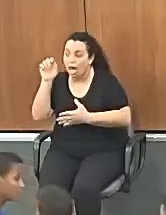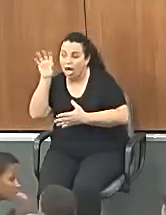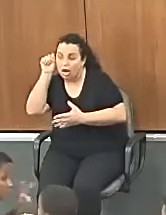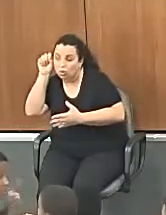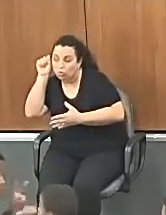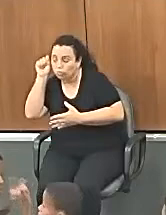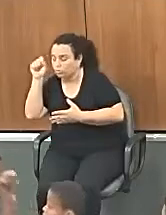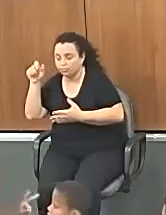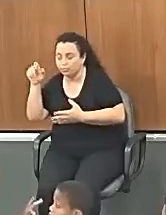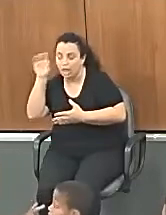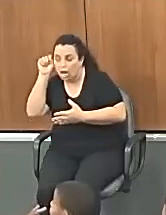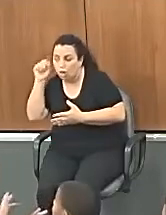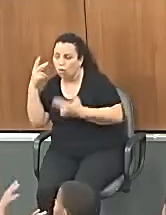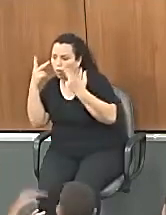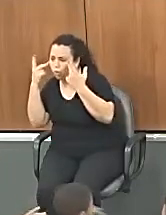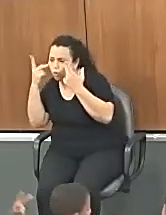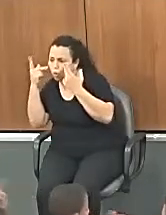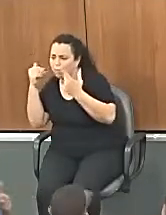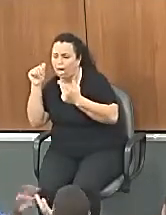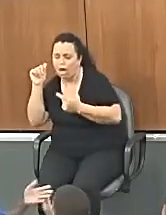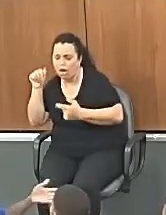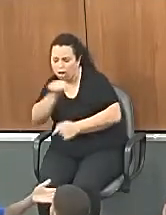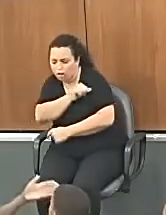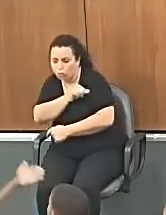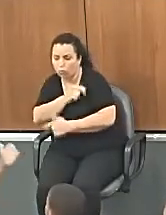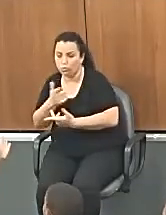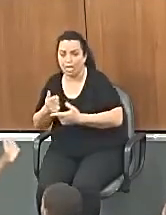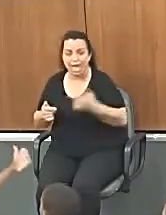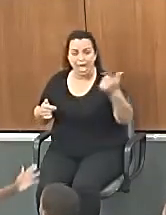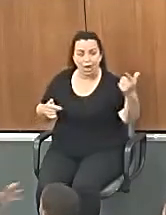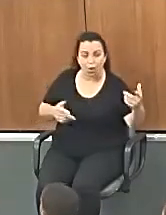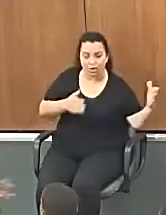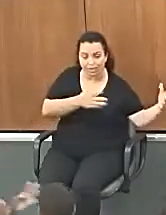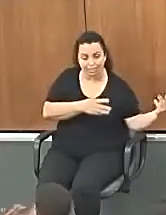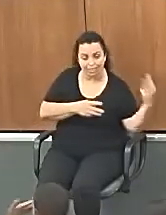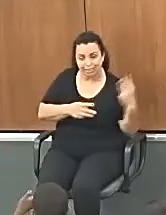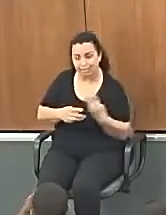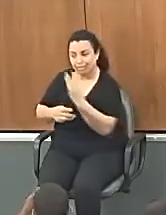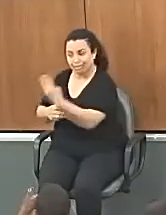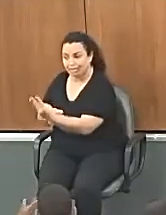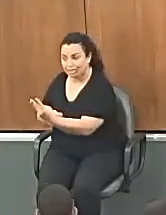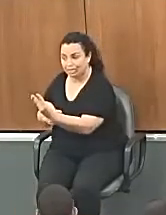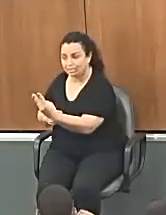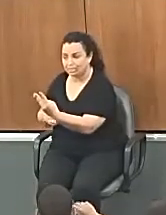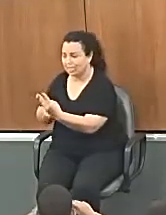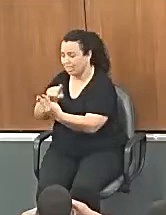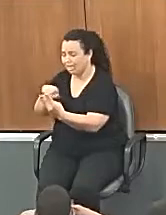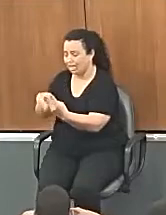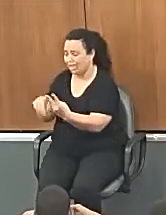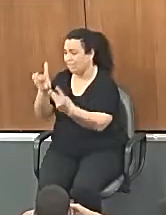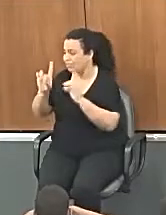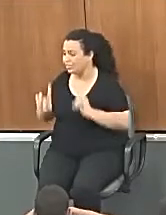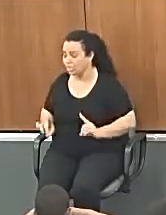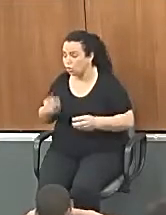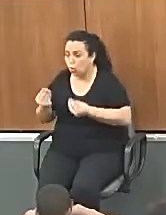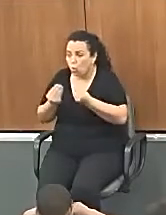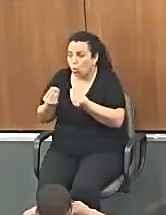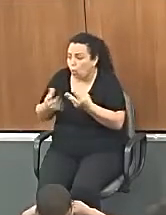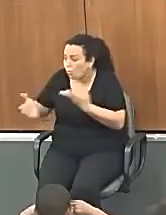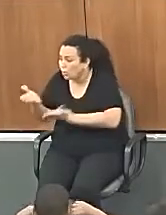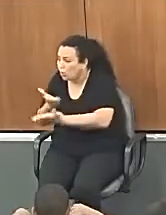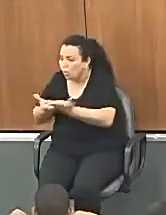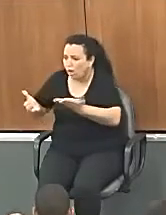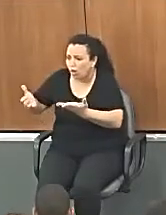madrugada debruçou sobre os livros tentando aprender tentando entender como ela ia tratar aquelas três crianças